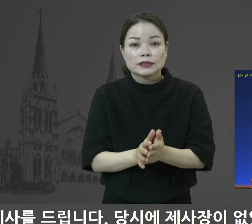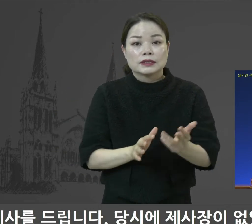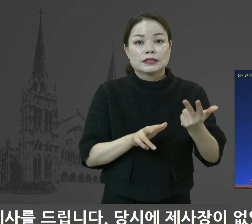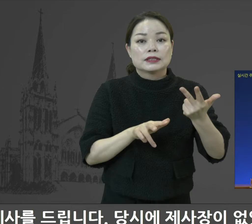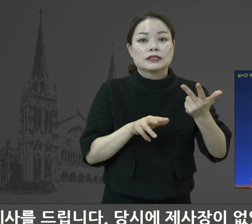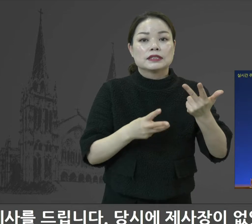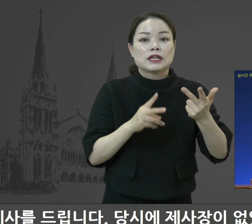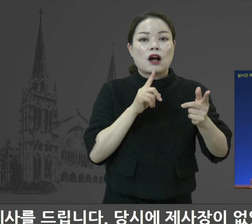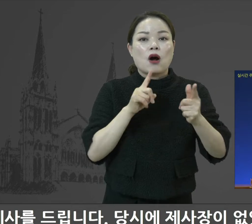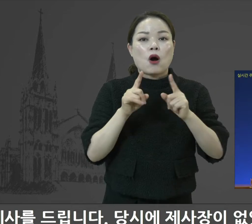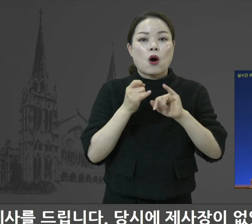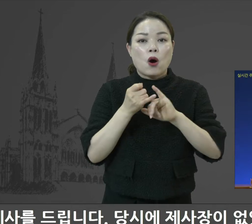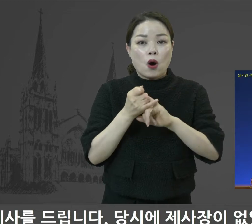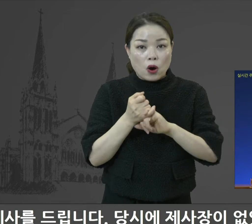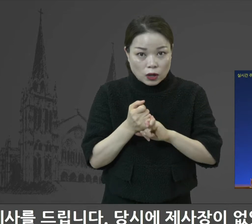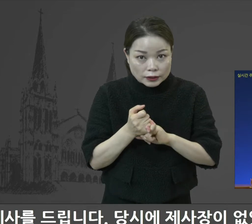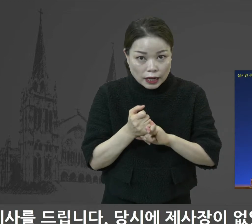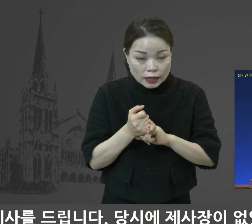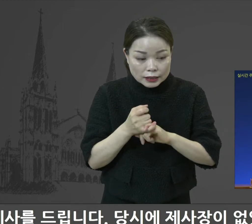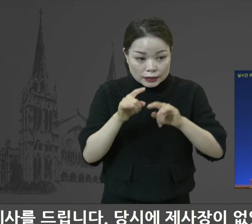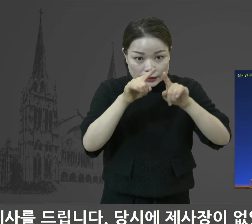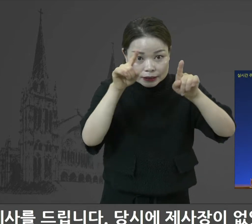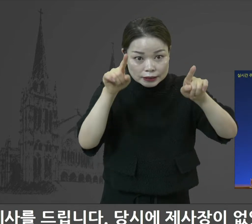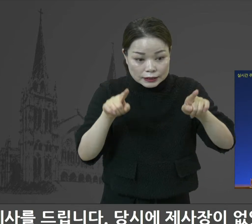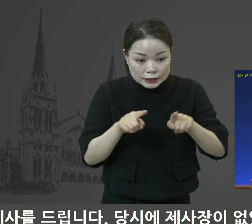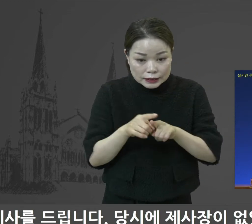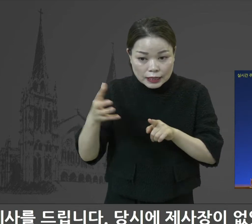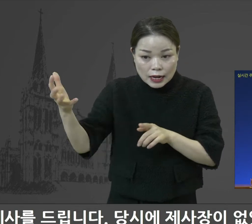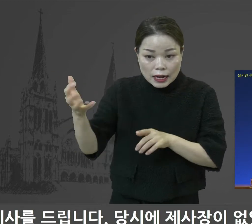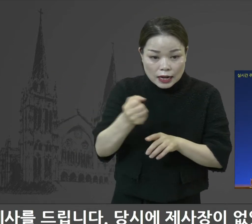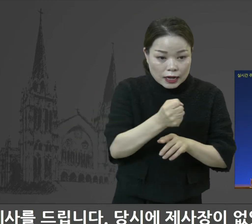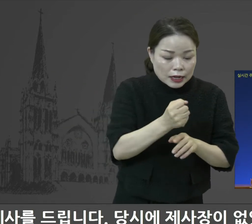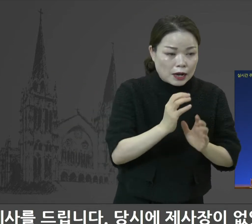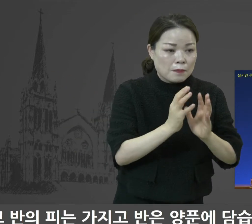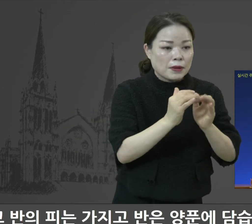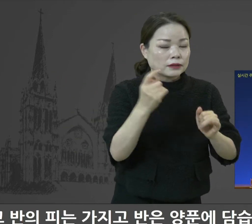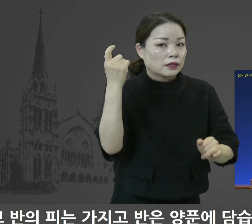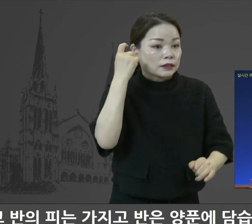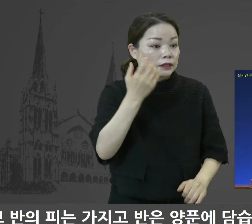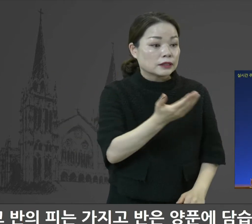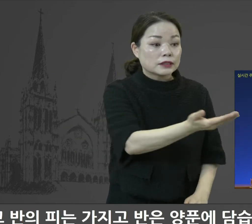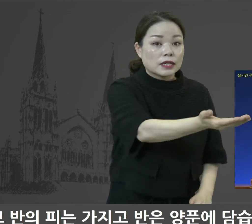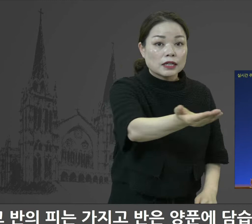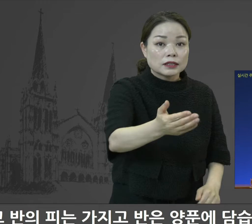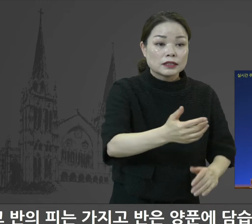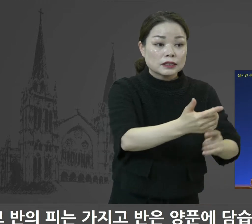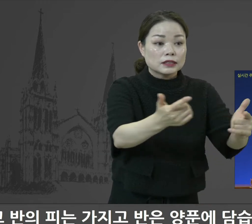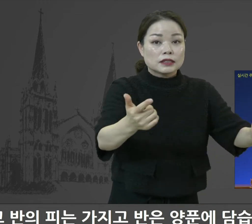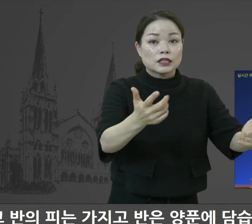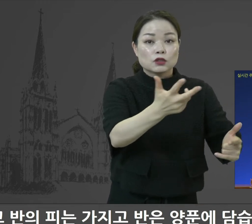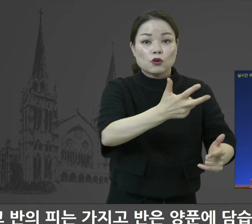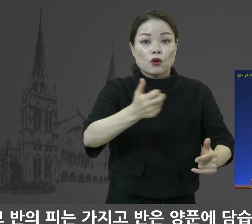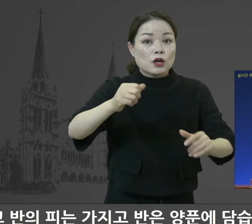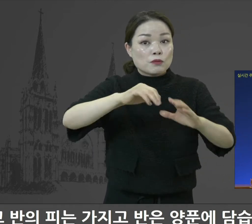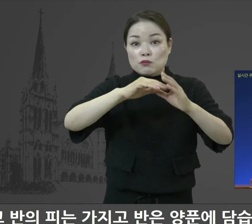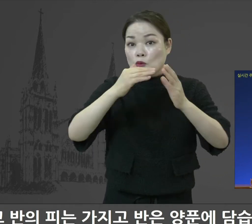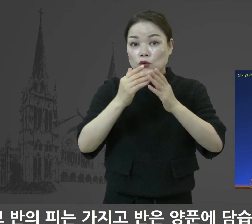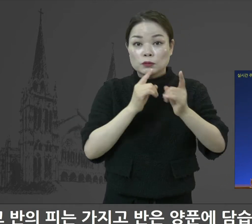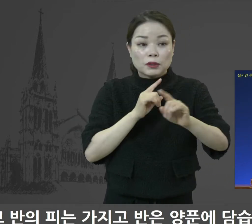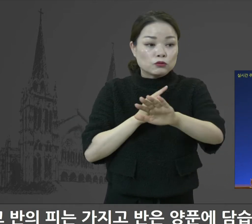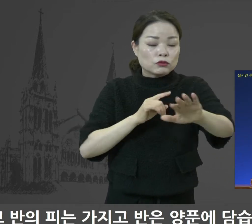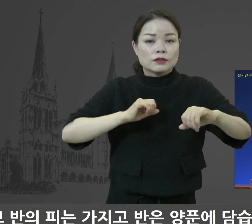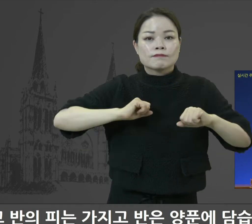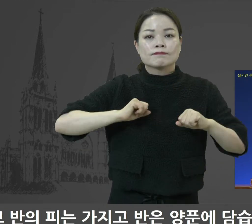보시면 언약서, 십계명입니다. 언약서를 가져다가 백성에게 낭독하여 듣게 하고 그들이 이르되 여호와의 모든 말씀을